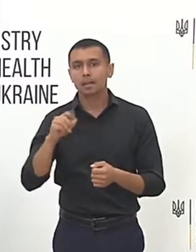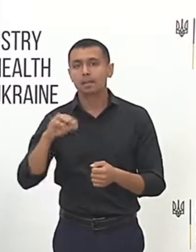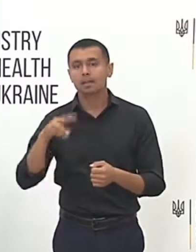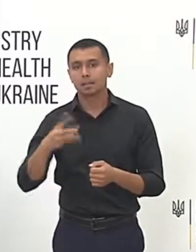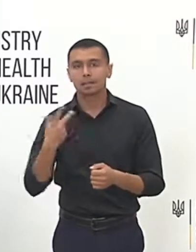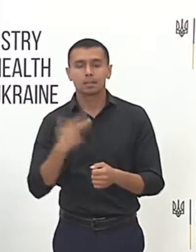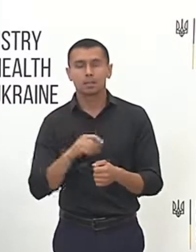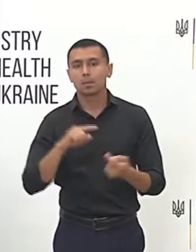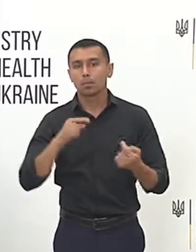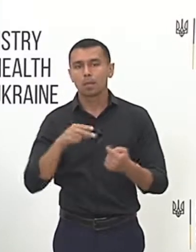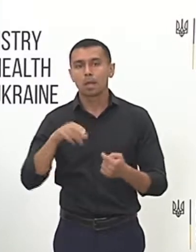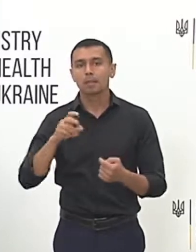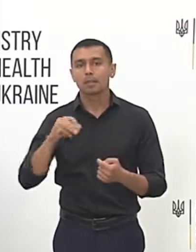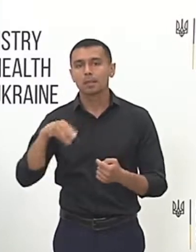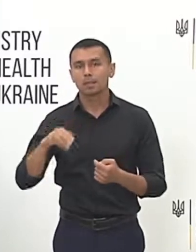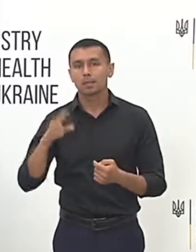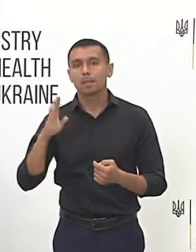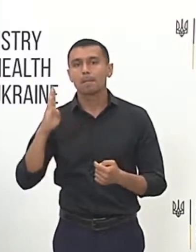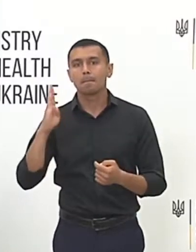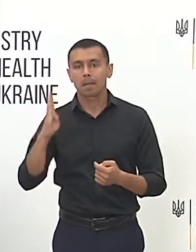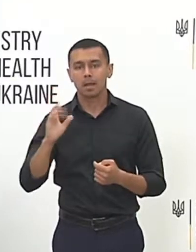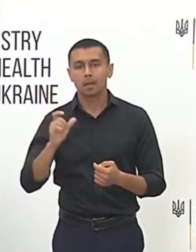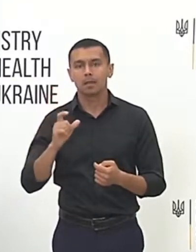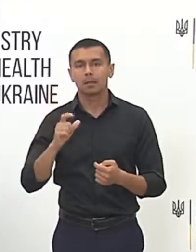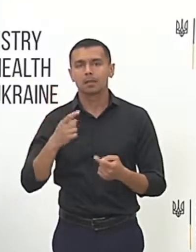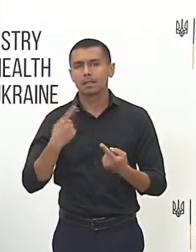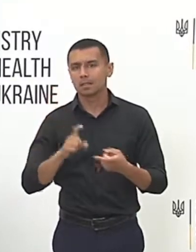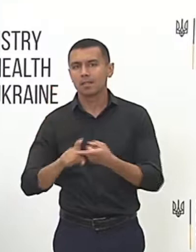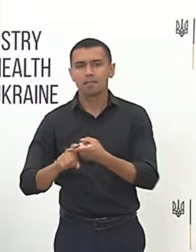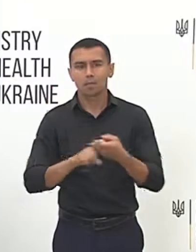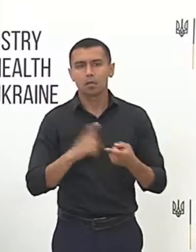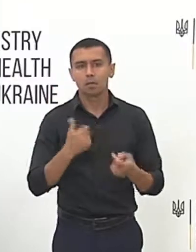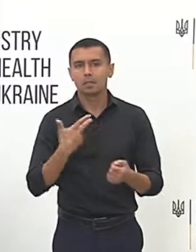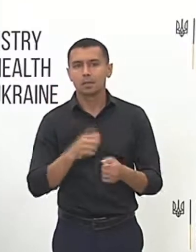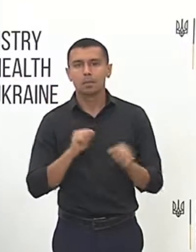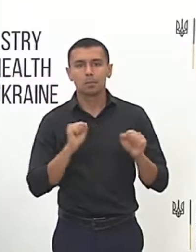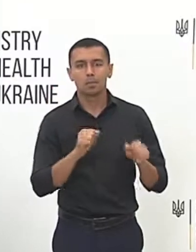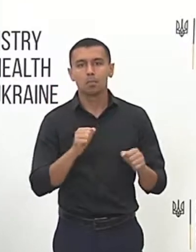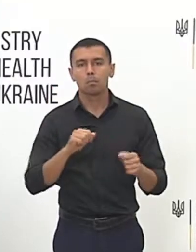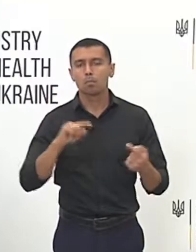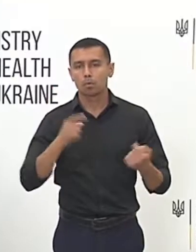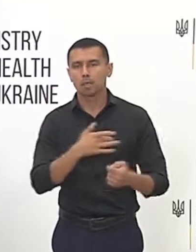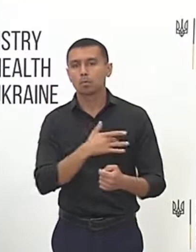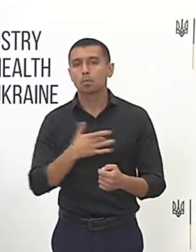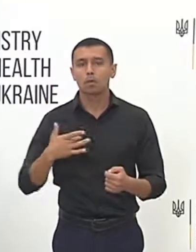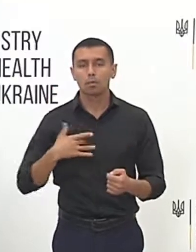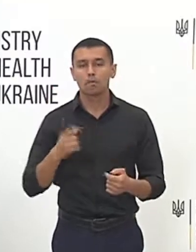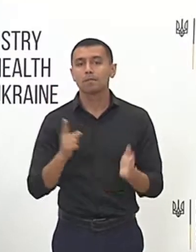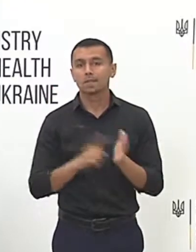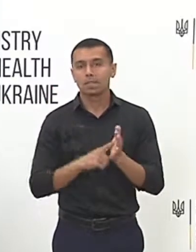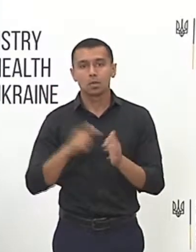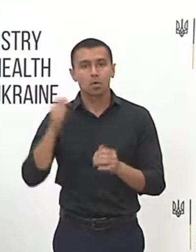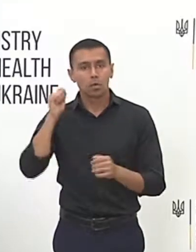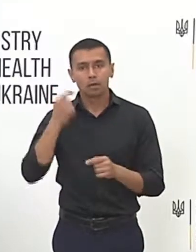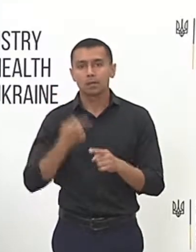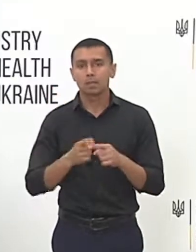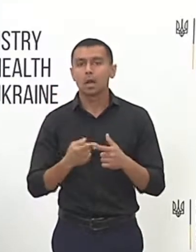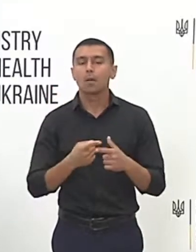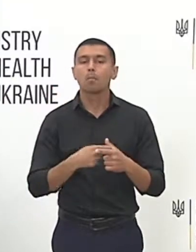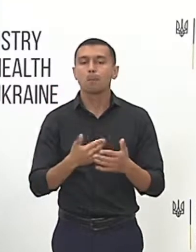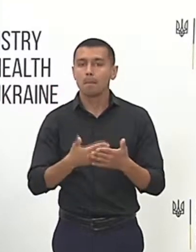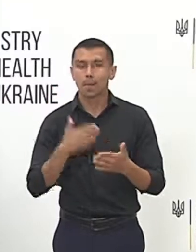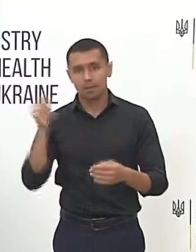3 щеплення проти гепатиту Б і хіп-інфекції і 1 щеплення проти туберкульозу. У 6 років, це або